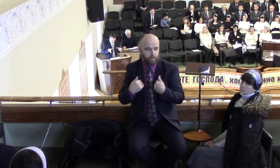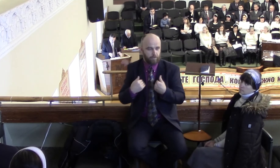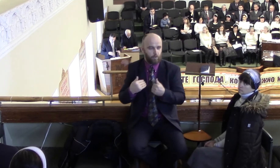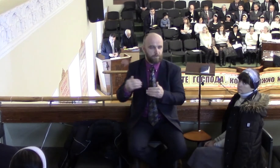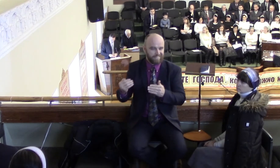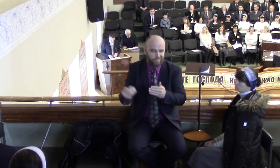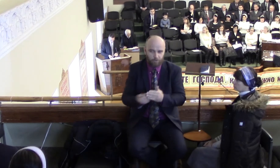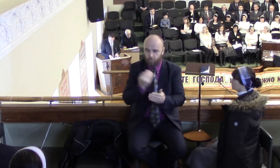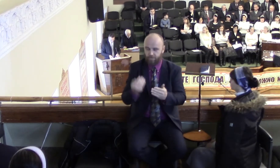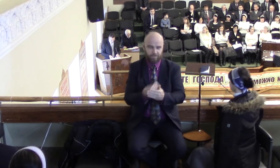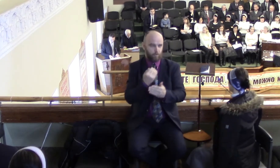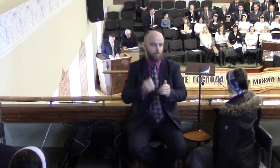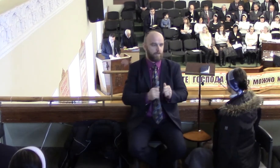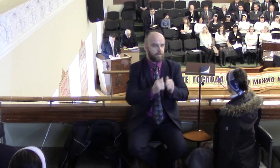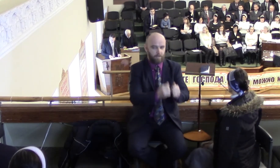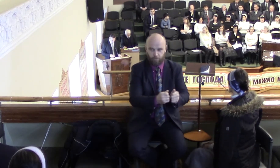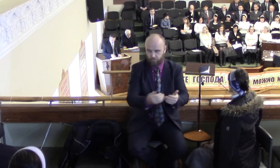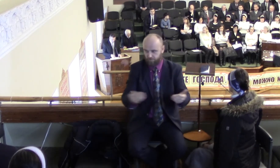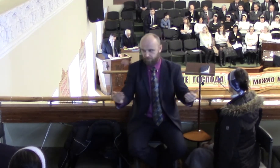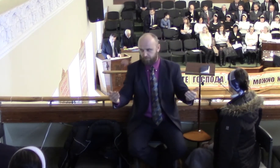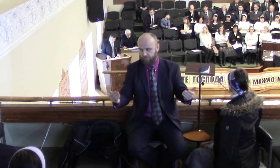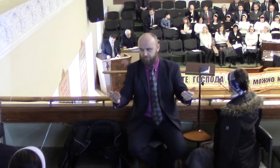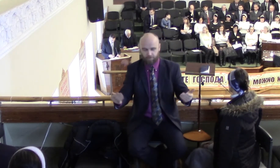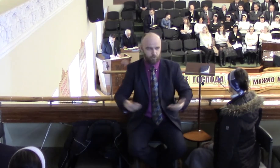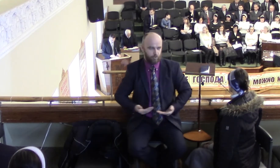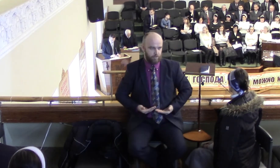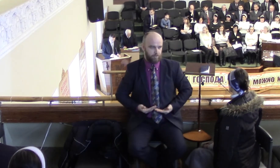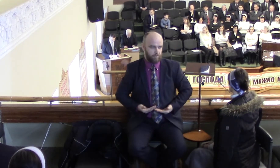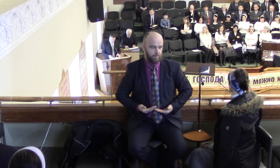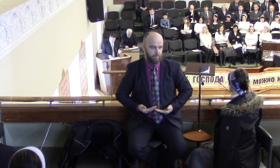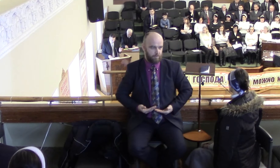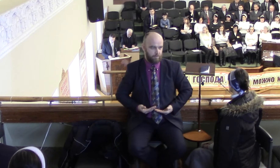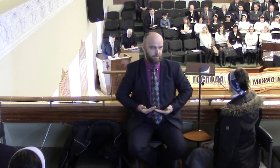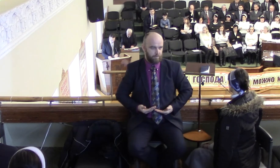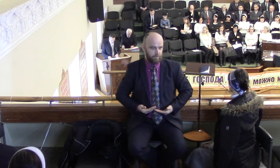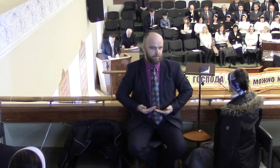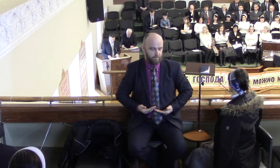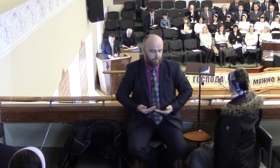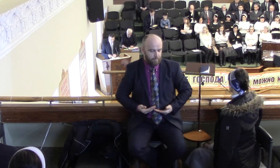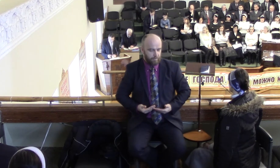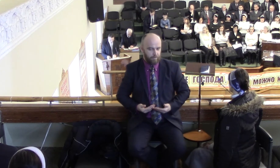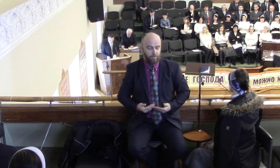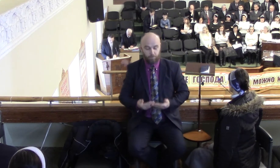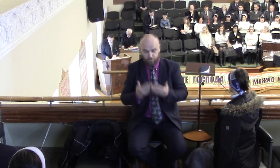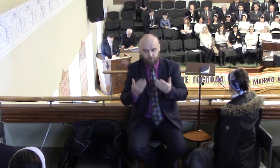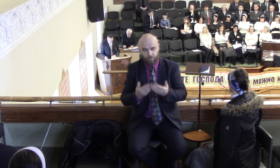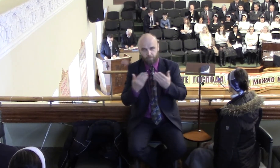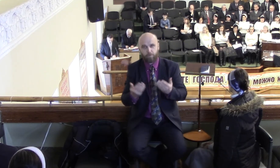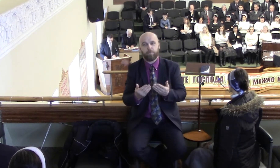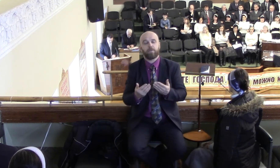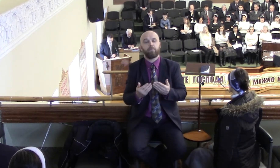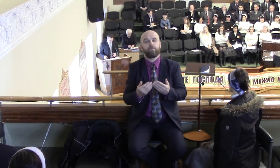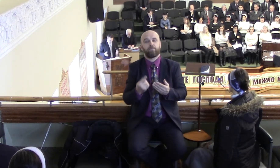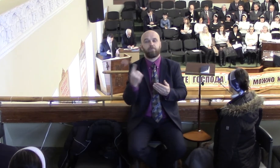Ним. Господь воскресил с Ним. И мы об этом читаем в 1 послании Коринфянам,